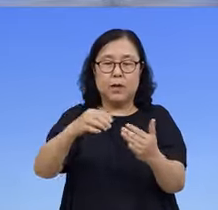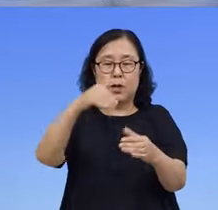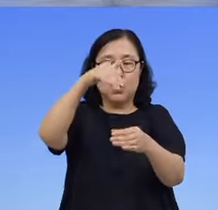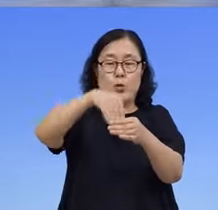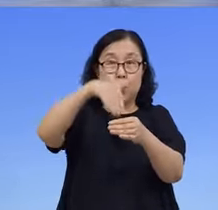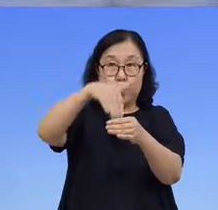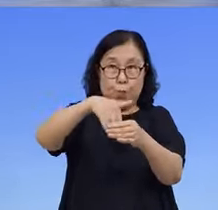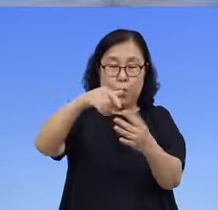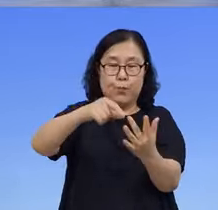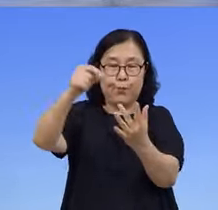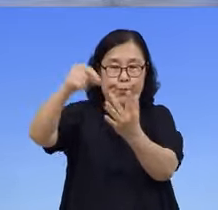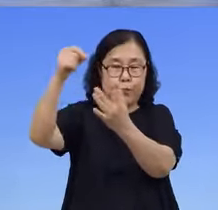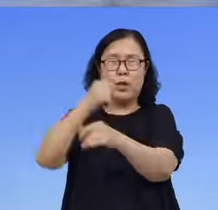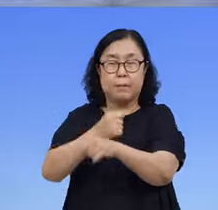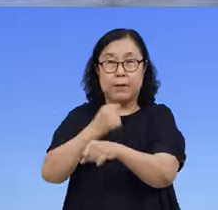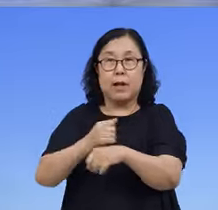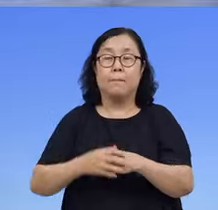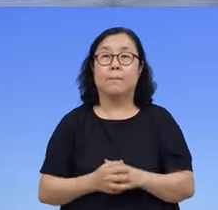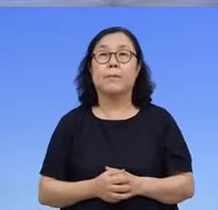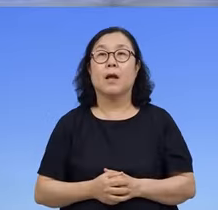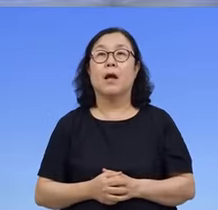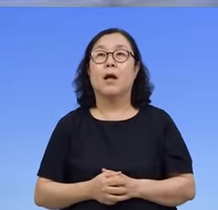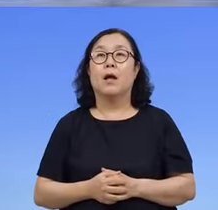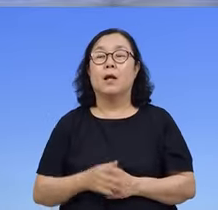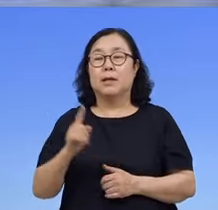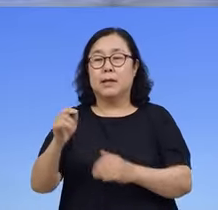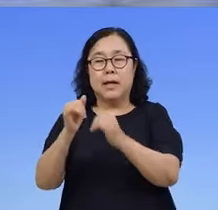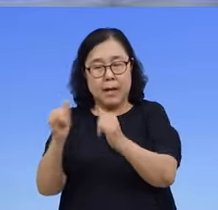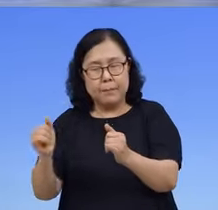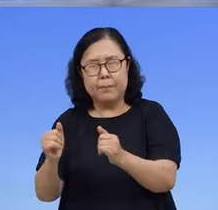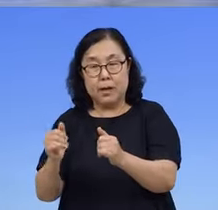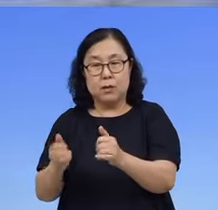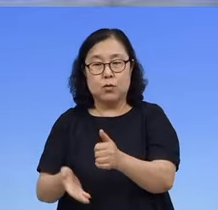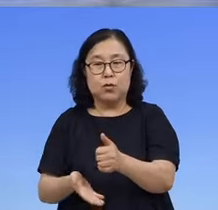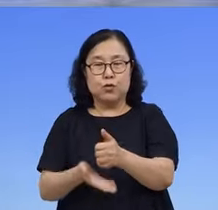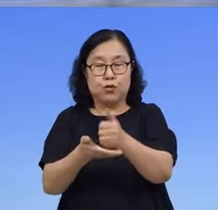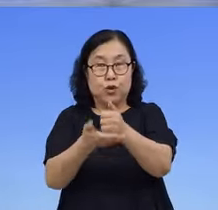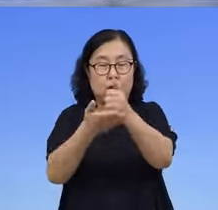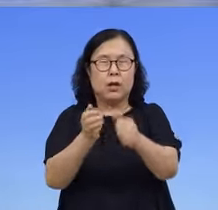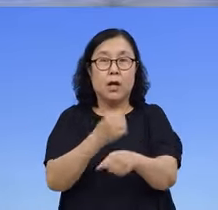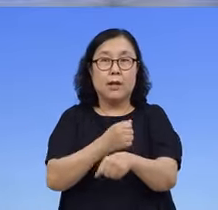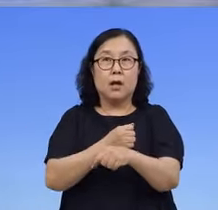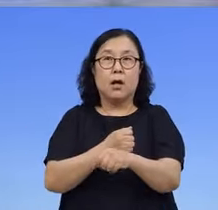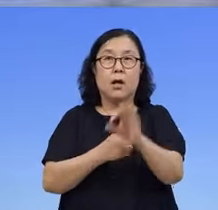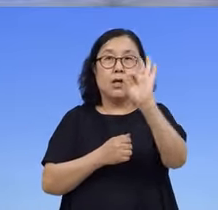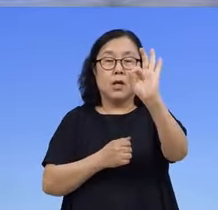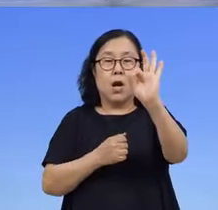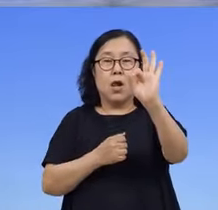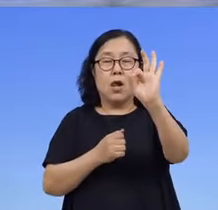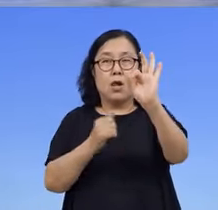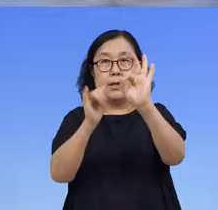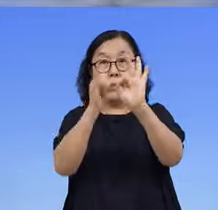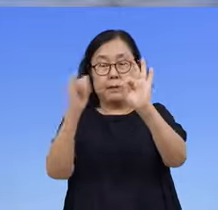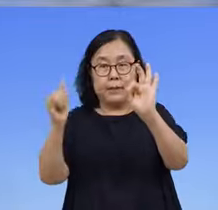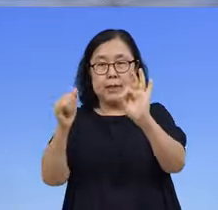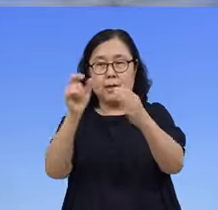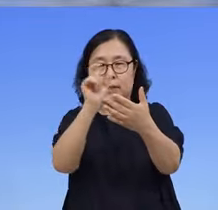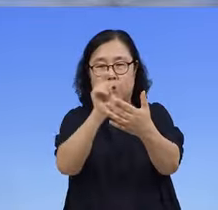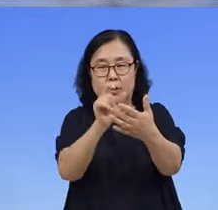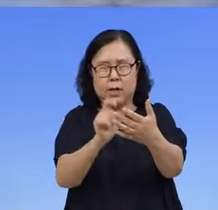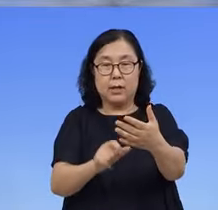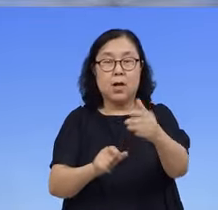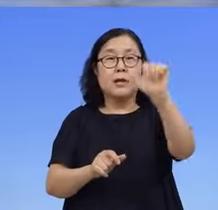각각 이분이 1만 성도 파송 운동의 담임 목사가 되기를 나는 추천한다. 각 10명씩을 쓰라 그래 가지고요, 이걸